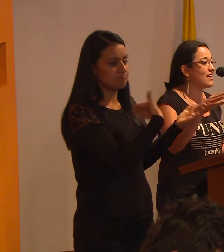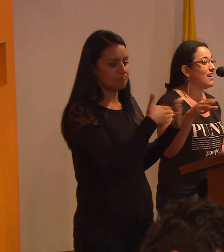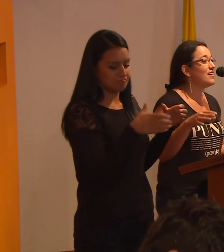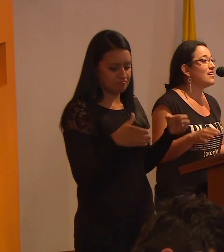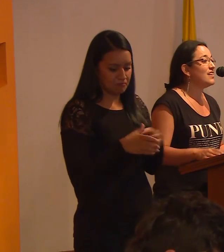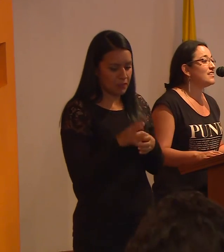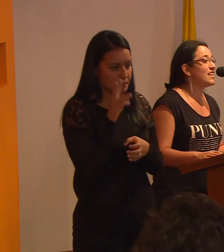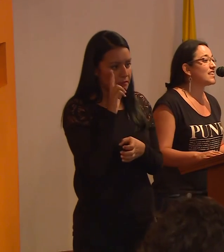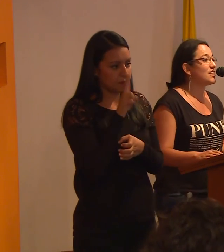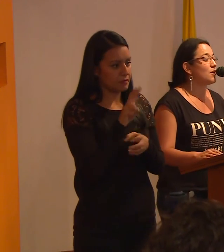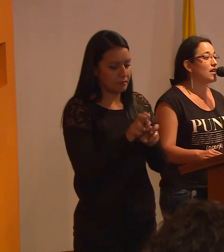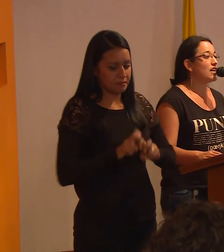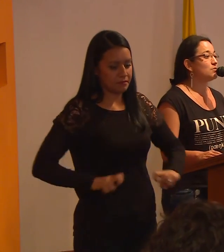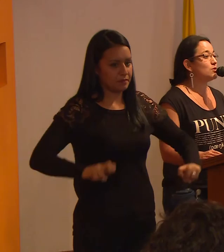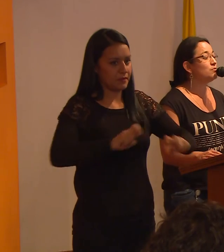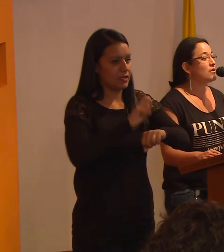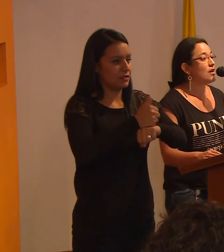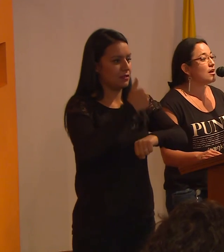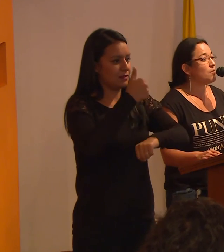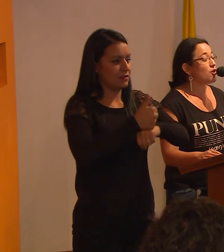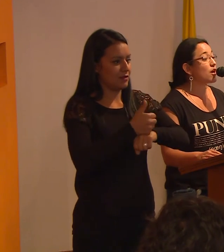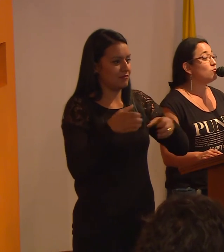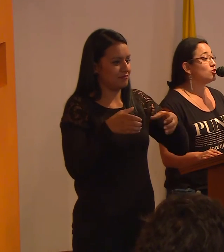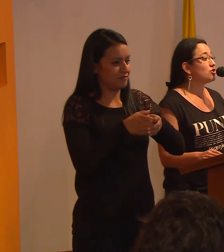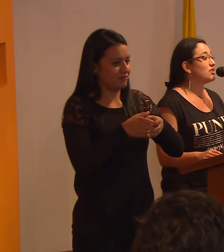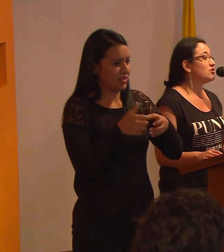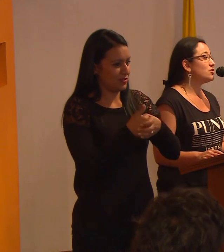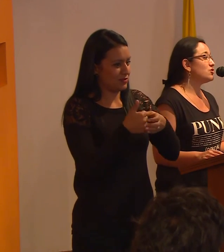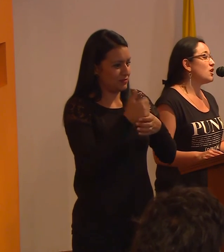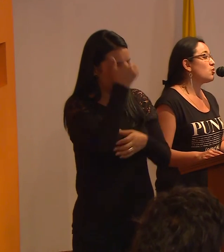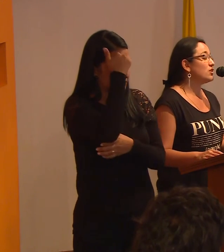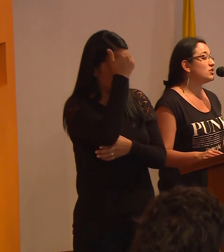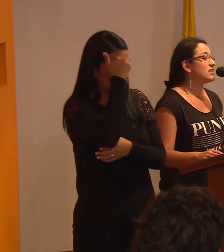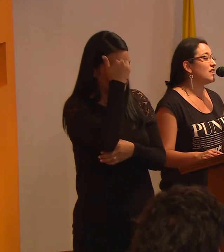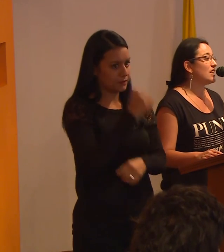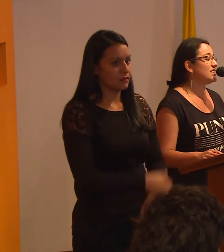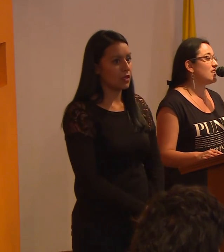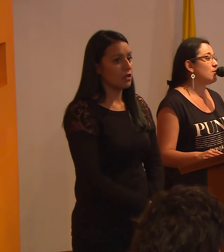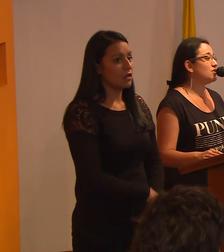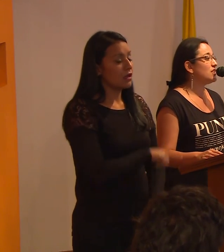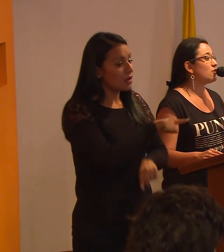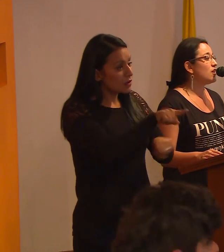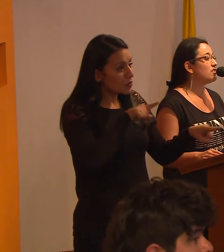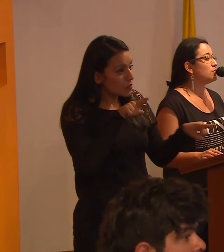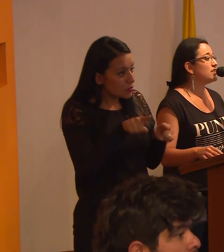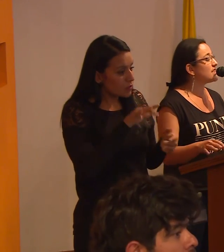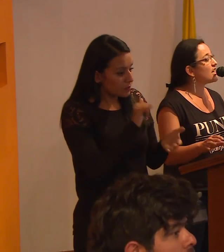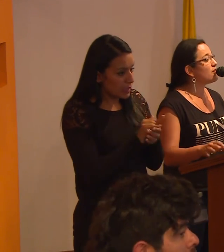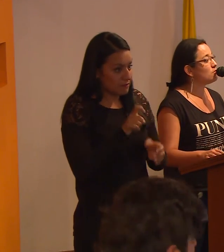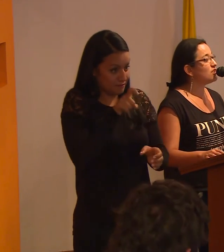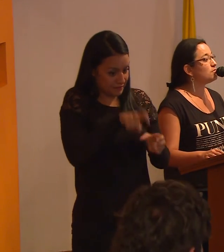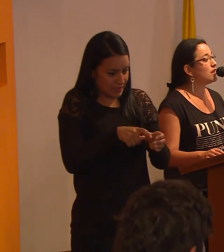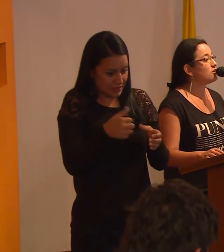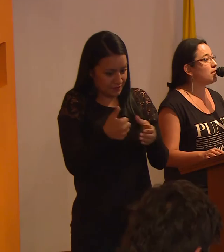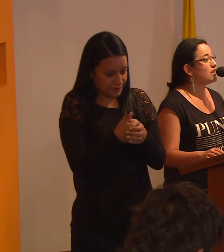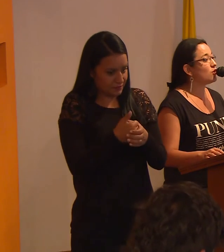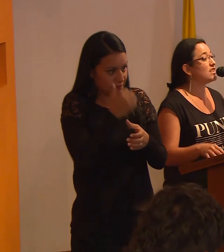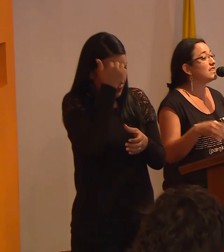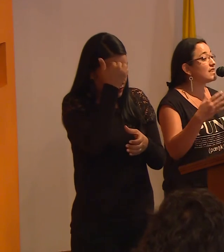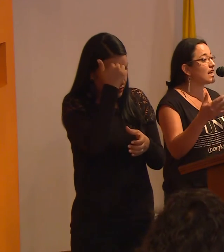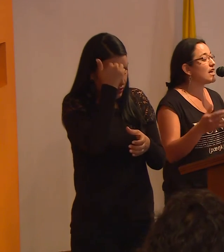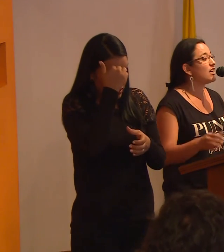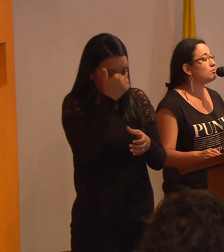la mesa directiva de ASPUD, pero que muchos de nosotros, aun cuando estábamos dentro de ASPUD, ni siquiera abrimos espacio